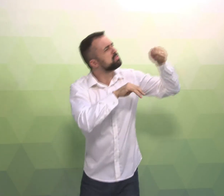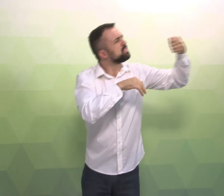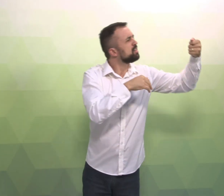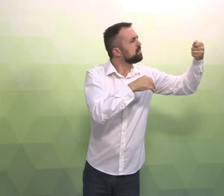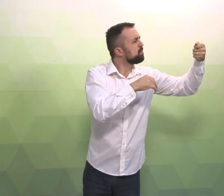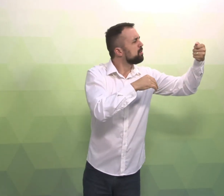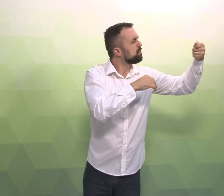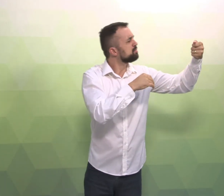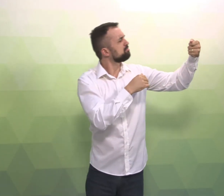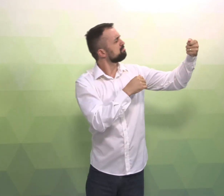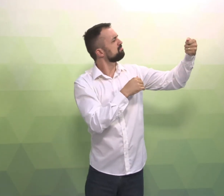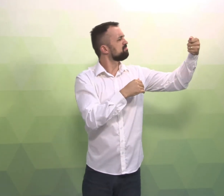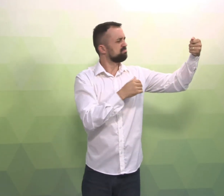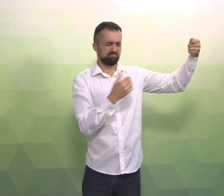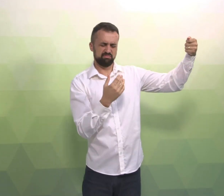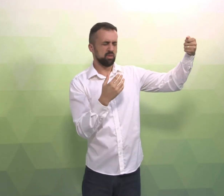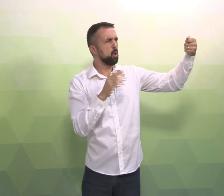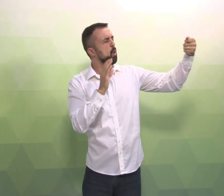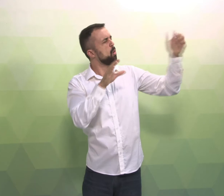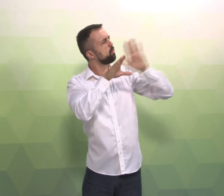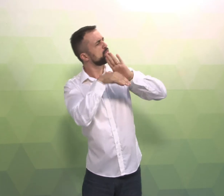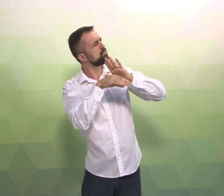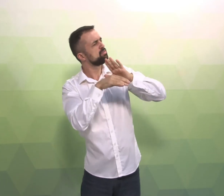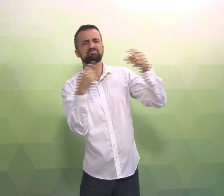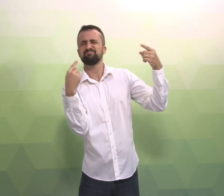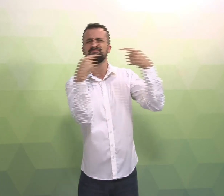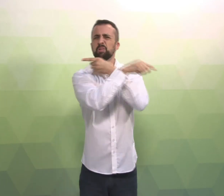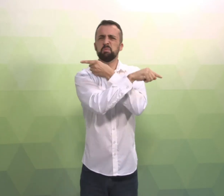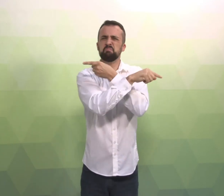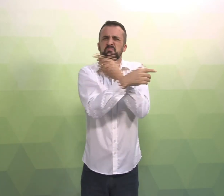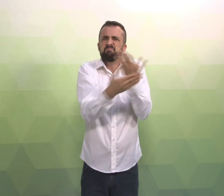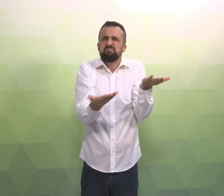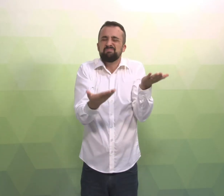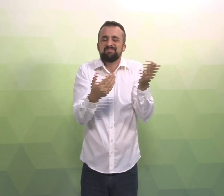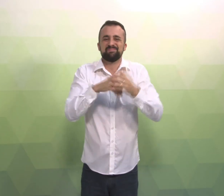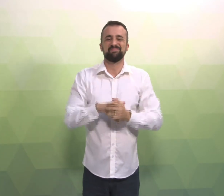mas o conceito e a forma não têm relação.